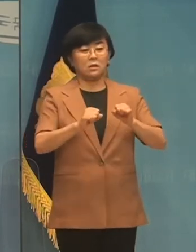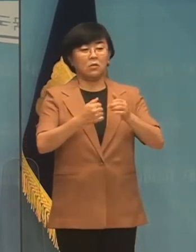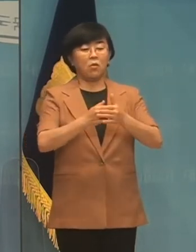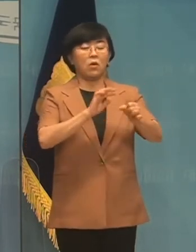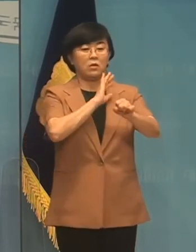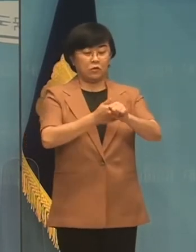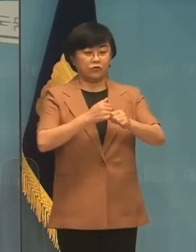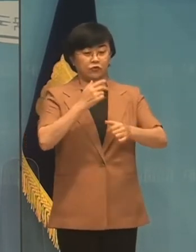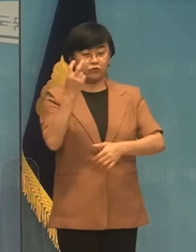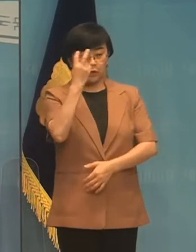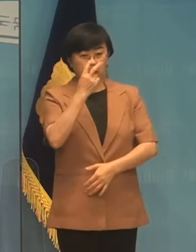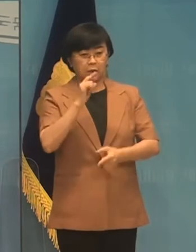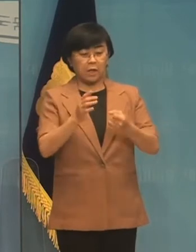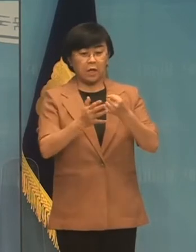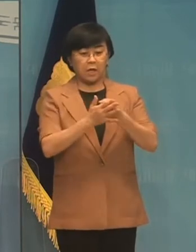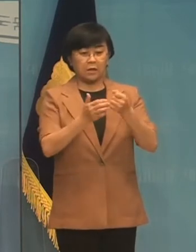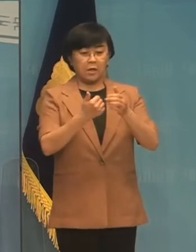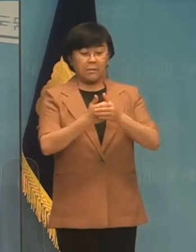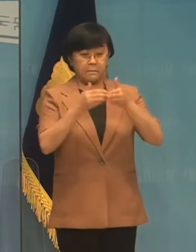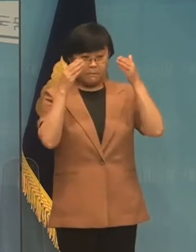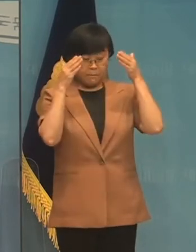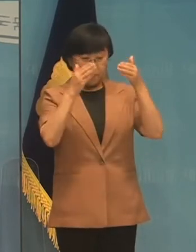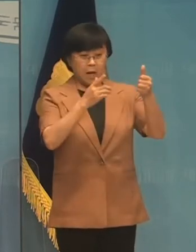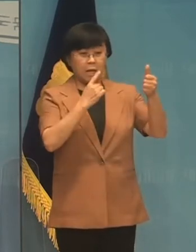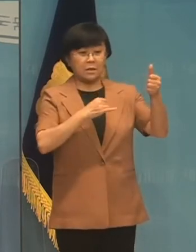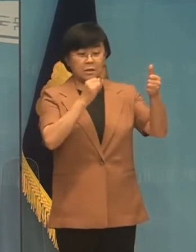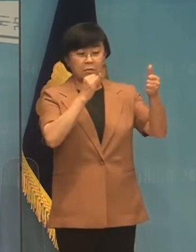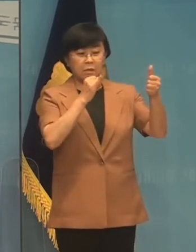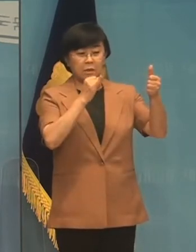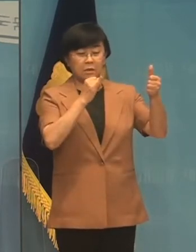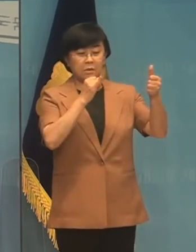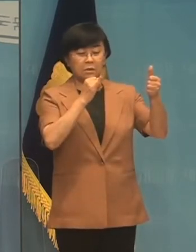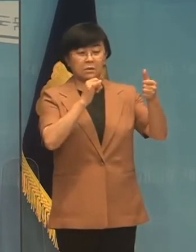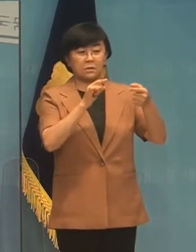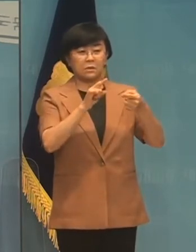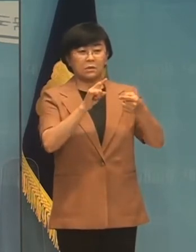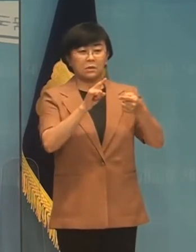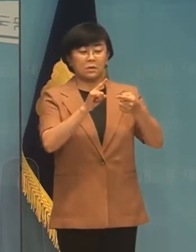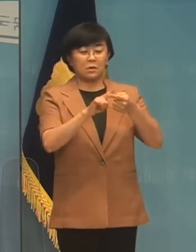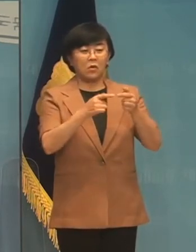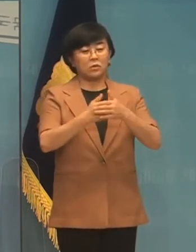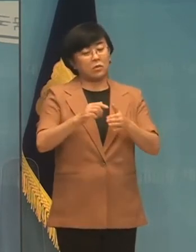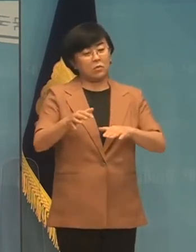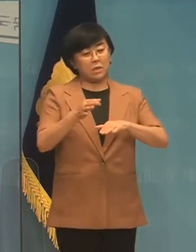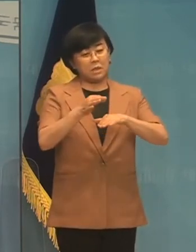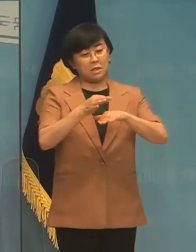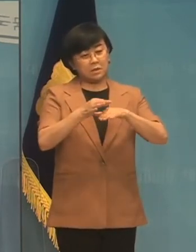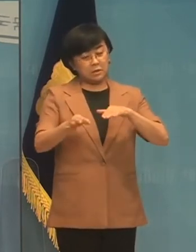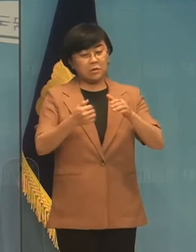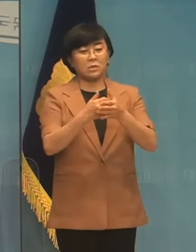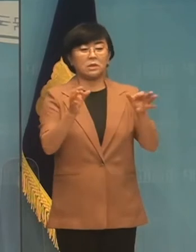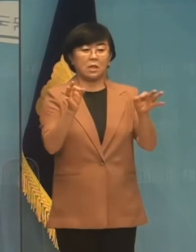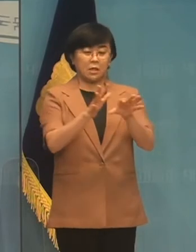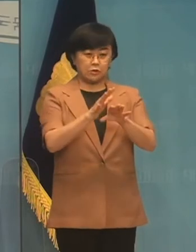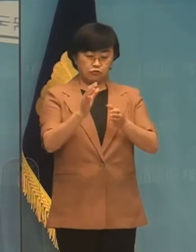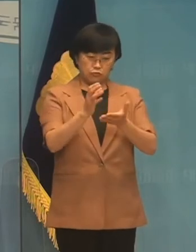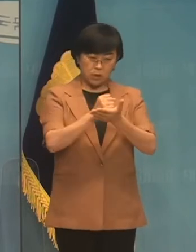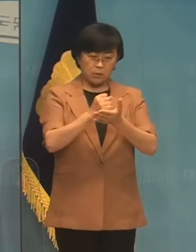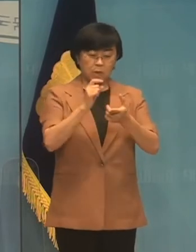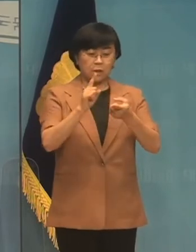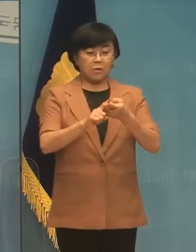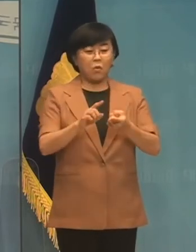미화하며 일시적으로 각광을 받긴 했지만 풀리에 맺힌 이슬처럼 곧 사라질